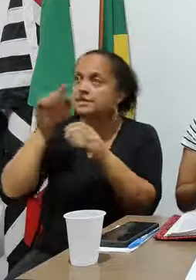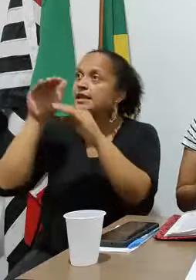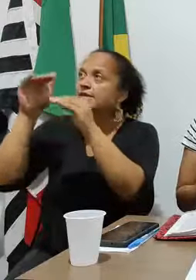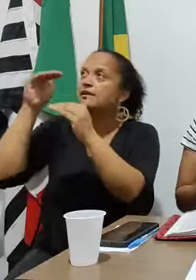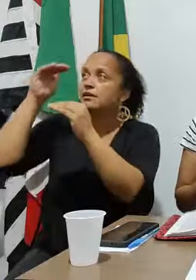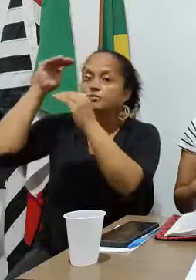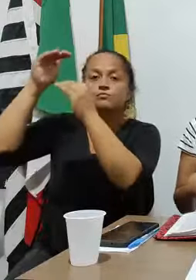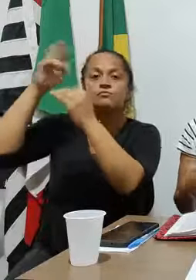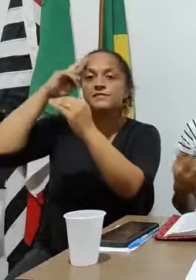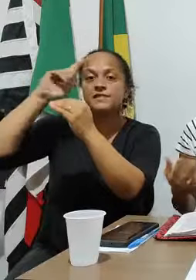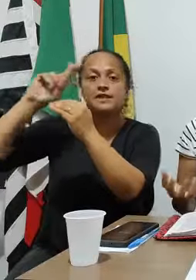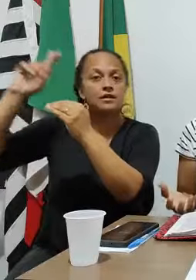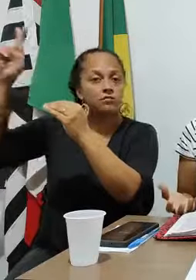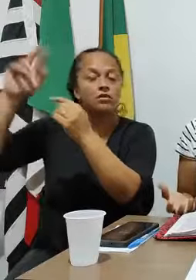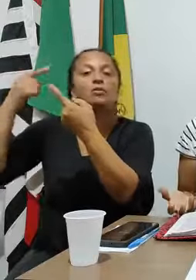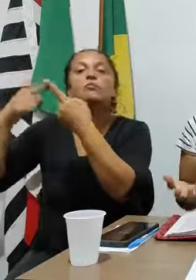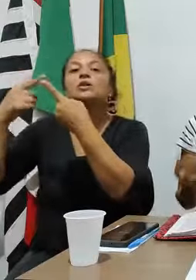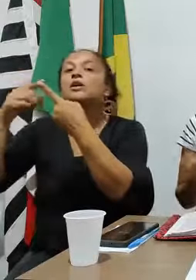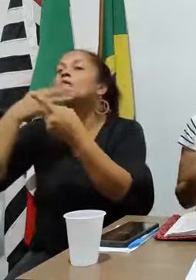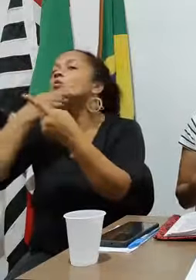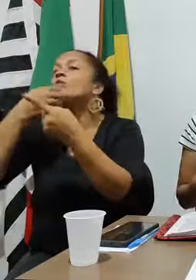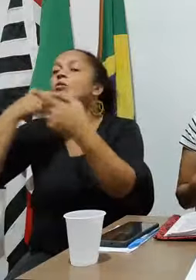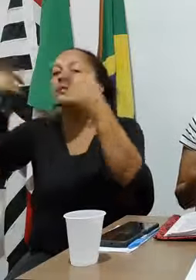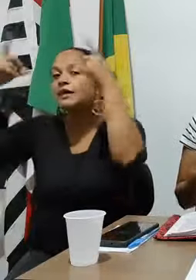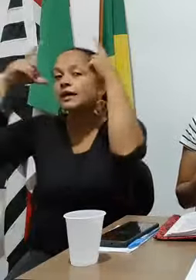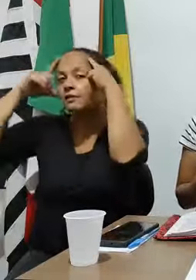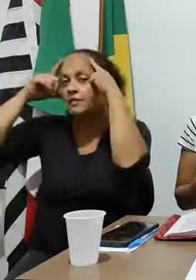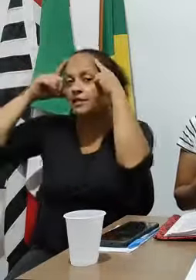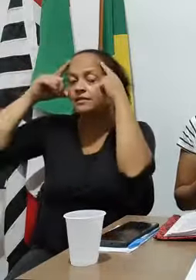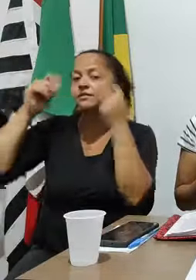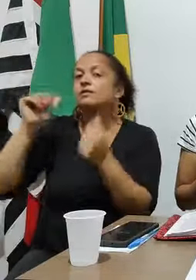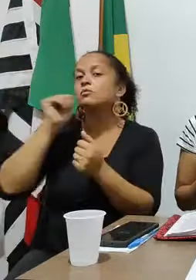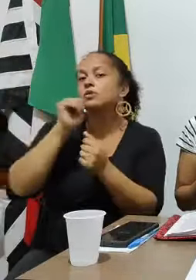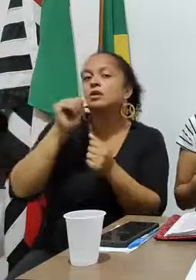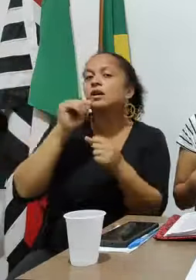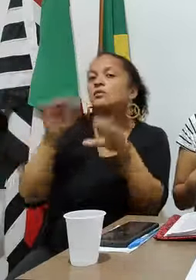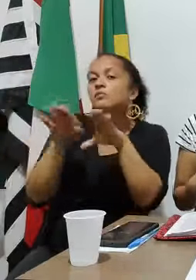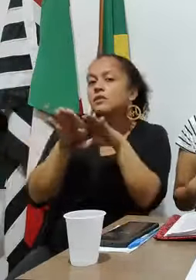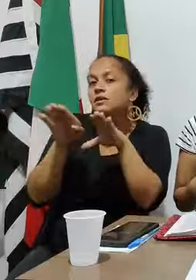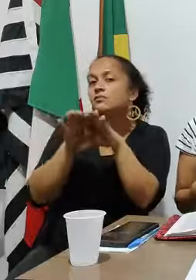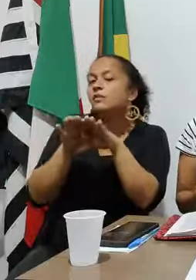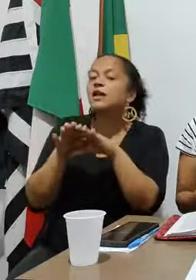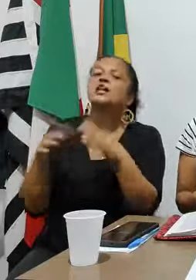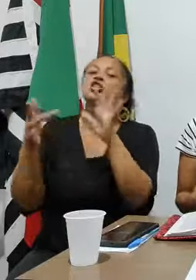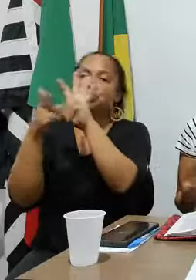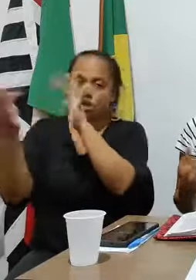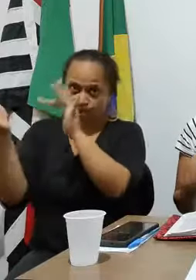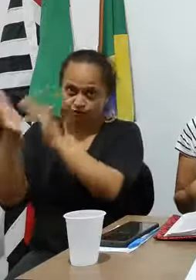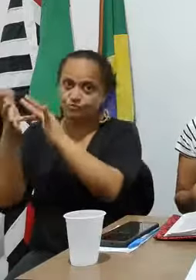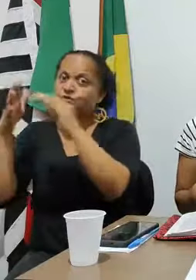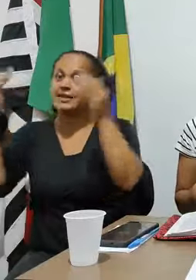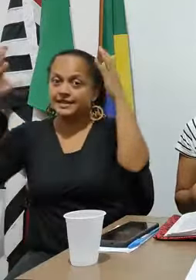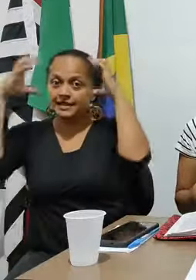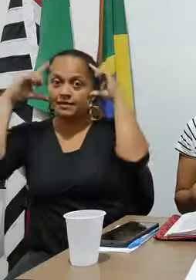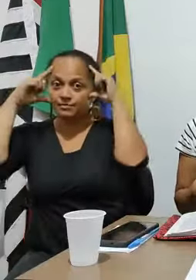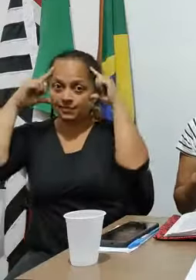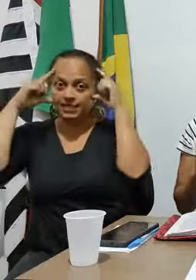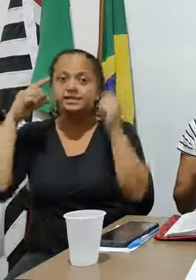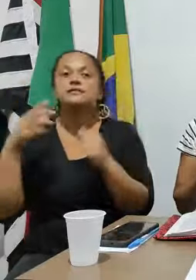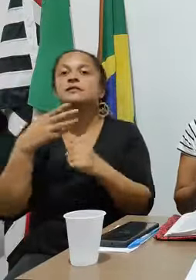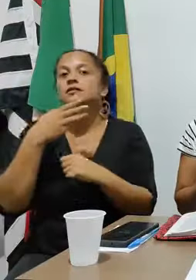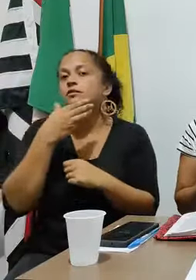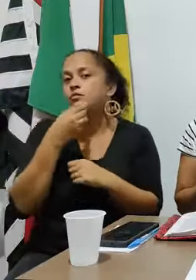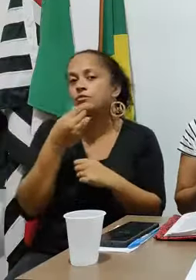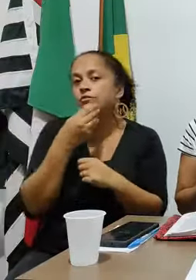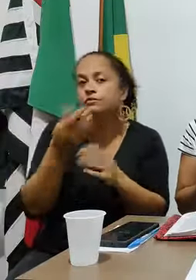o marido é o cabeça da mulher, como também Cristo, aquilo que a Fabi falou no início, como também Cristo é o cabeça da igreja,